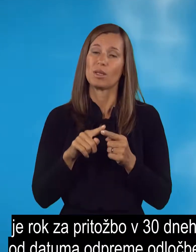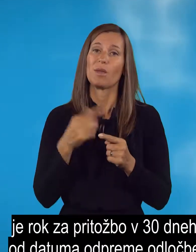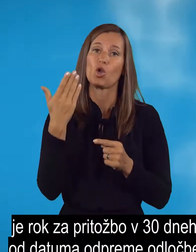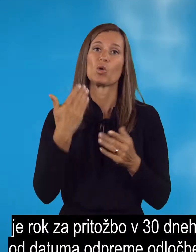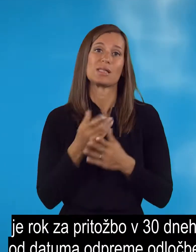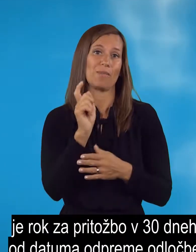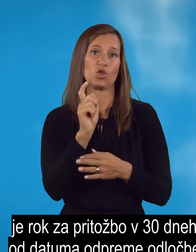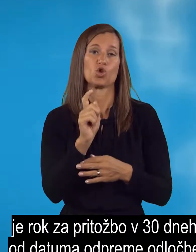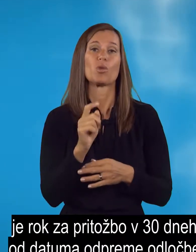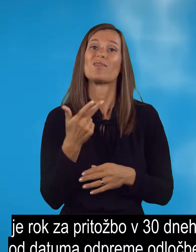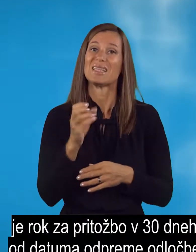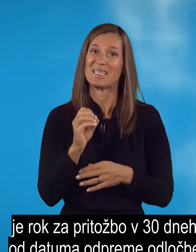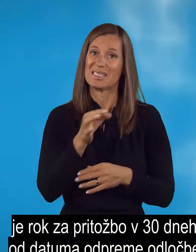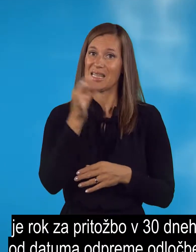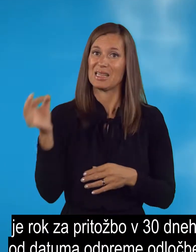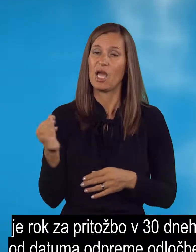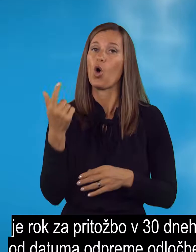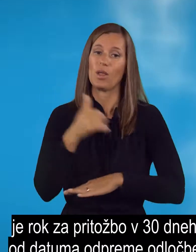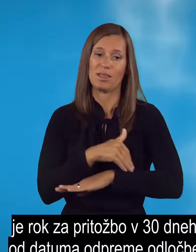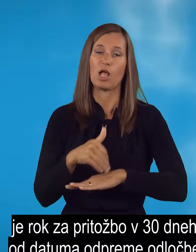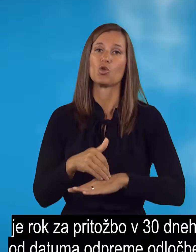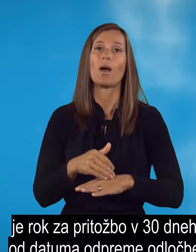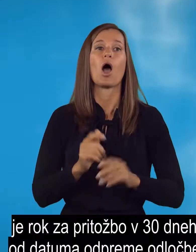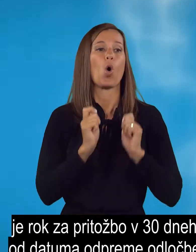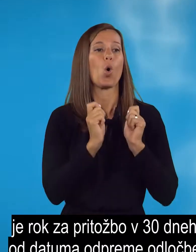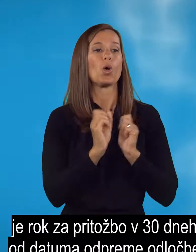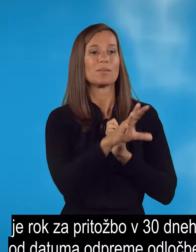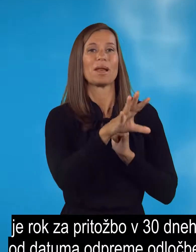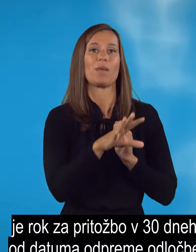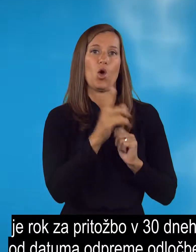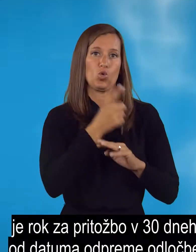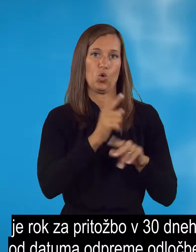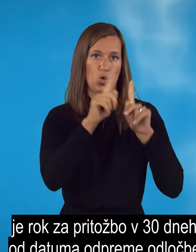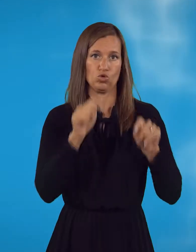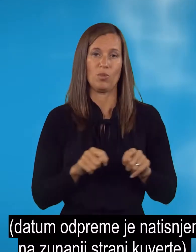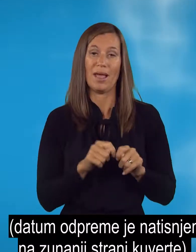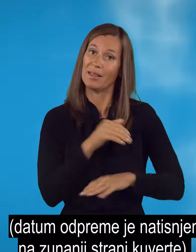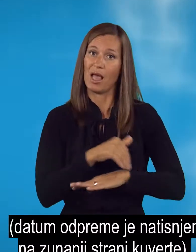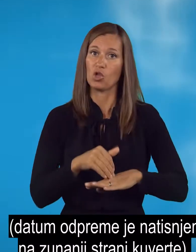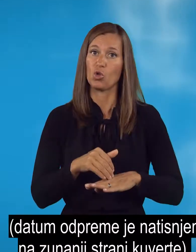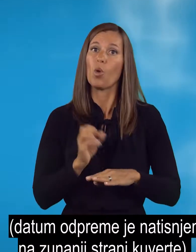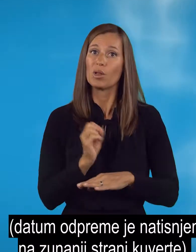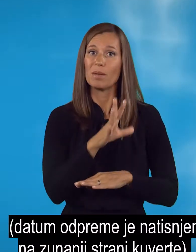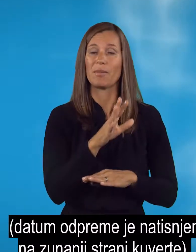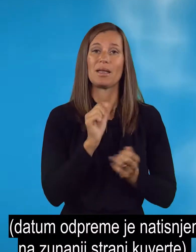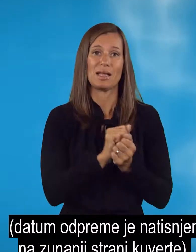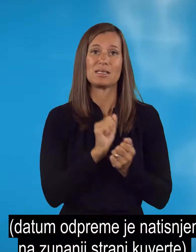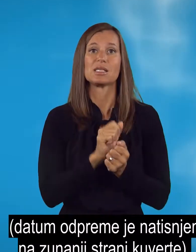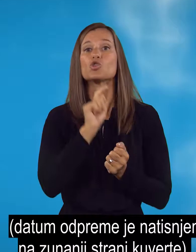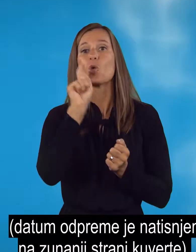za pritožbo v 30 dneh od datuma odpreme odločbe. Datum odpreme je natisnjen na zunanji strani